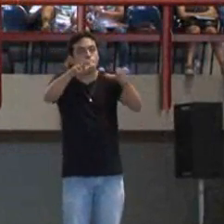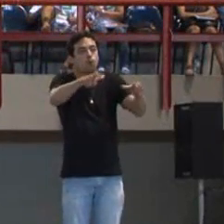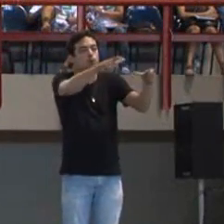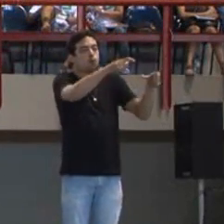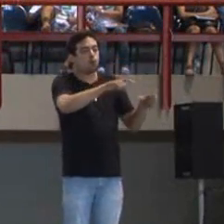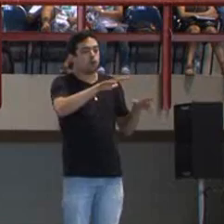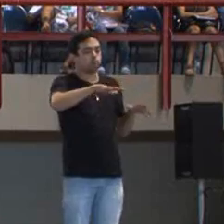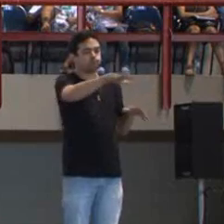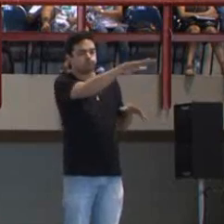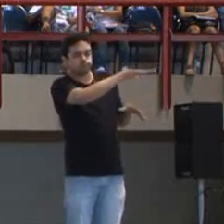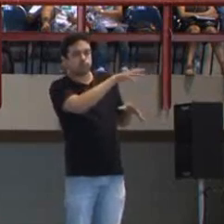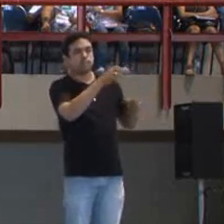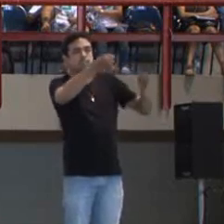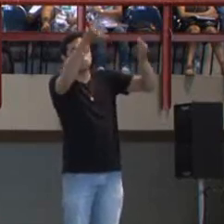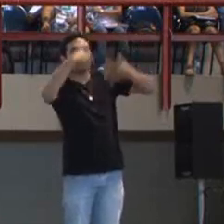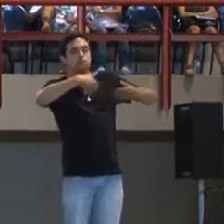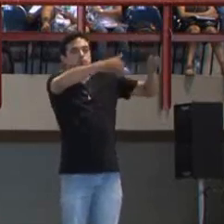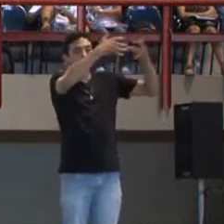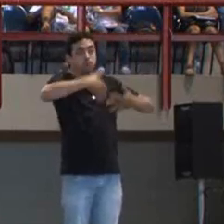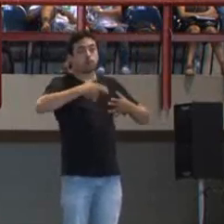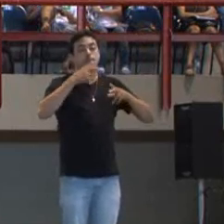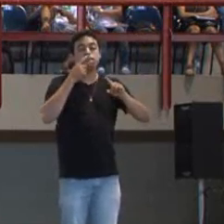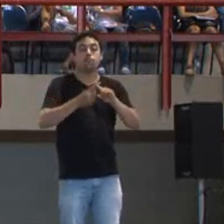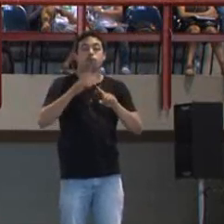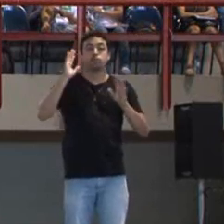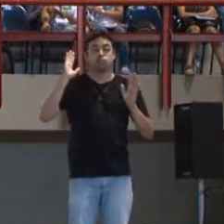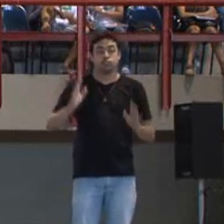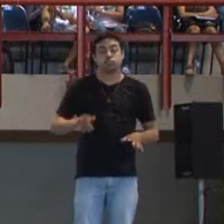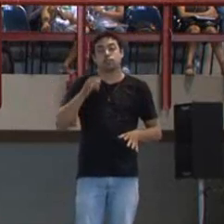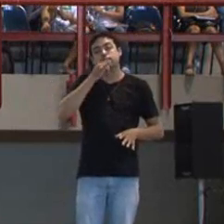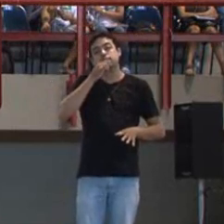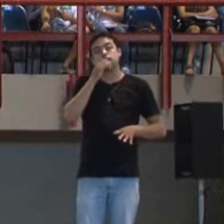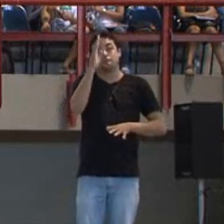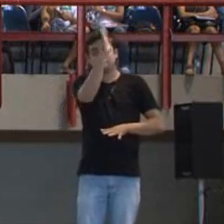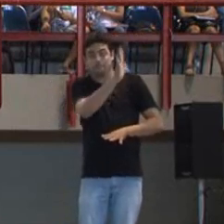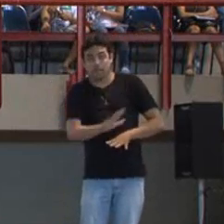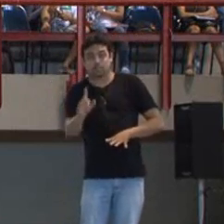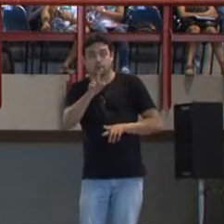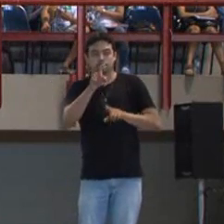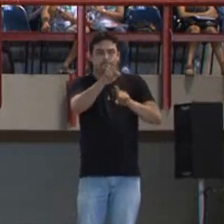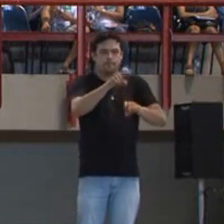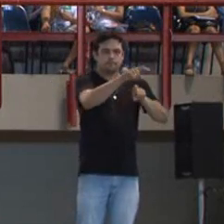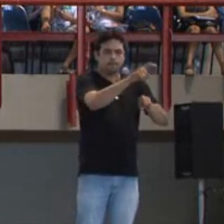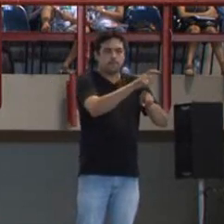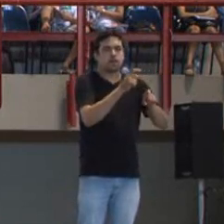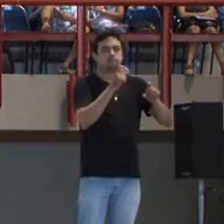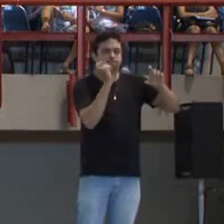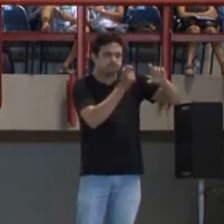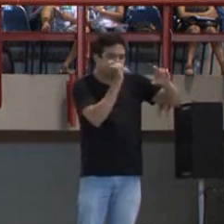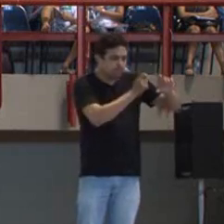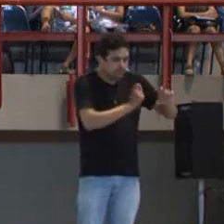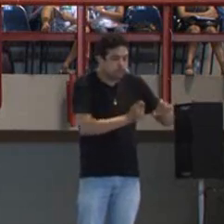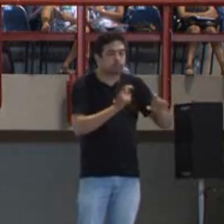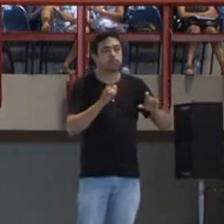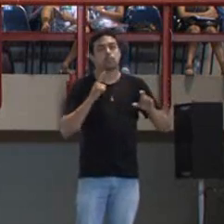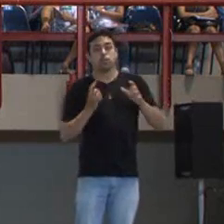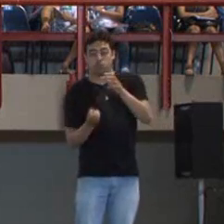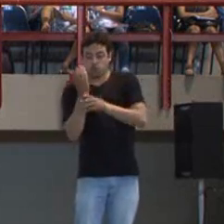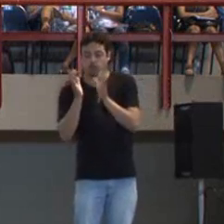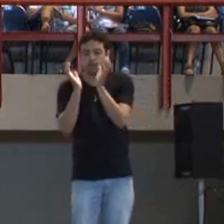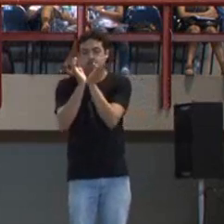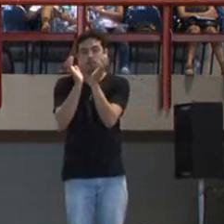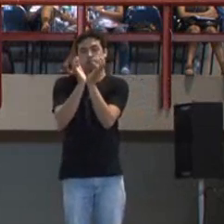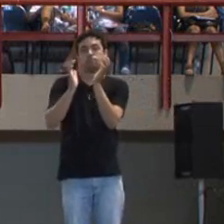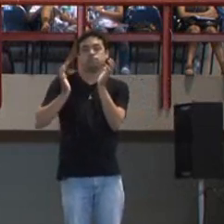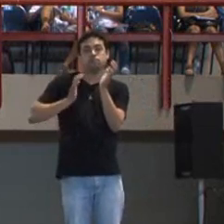Brasil. A mineração mudou a sociedade brasileira. Nasceu uma classe mais elevada, que é a classe média. O